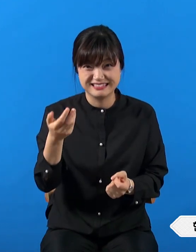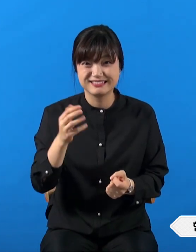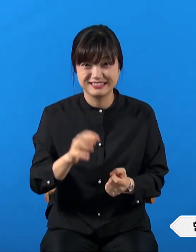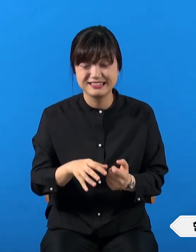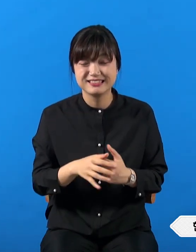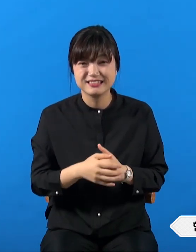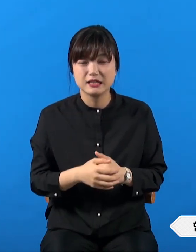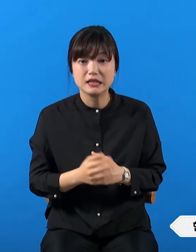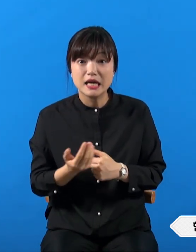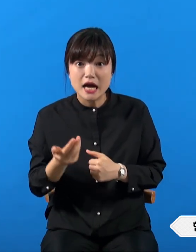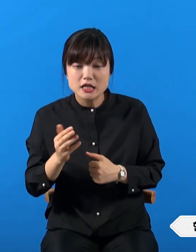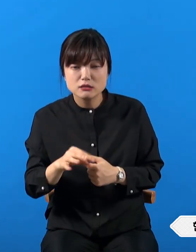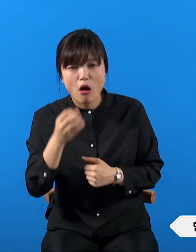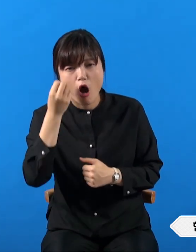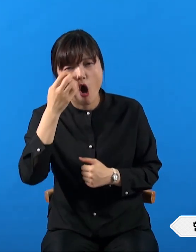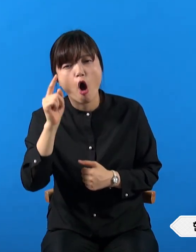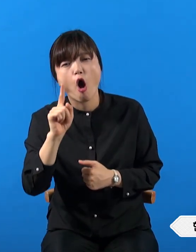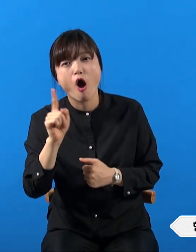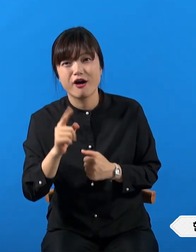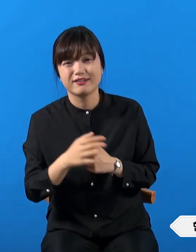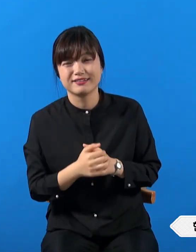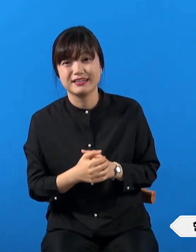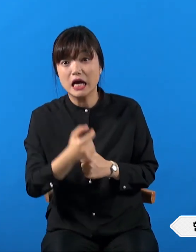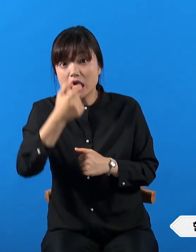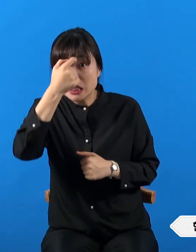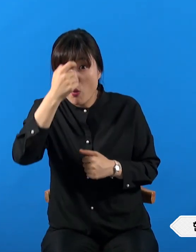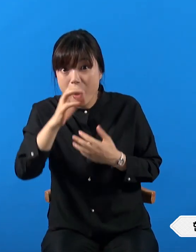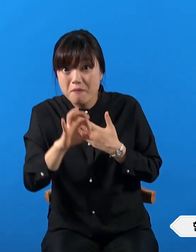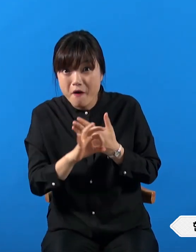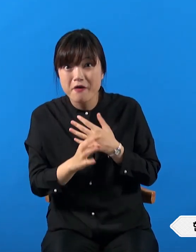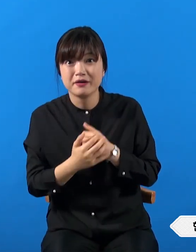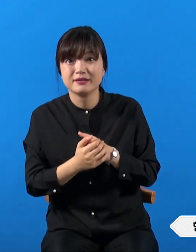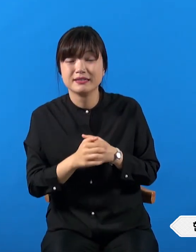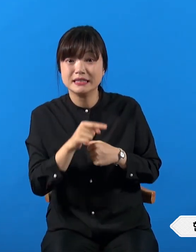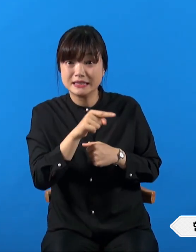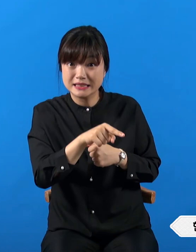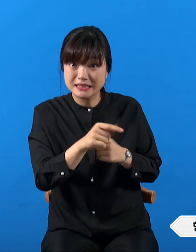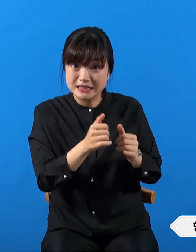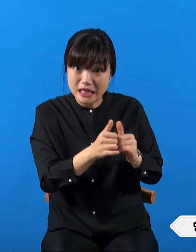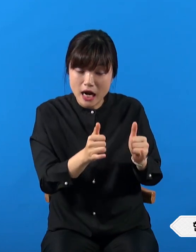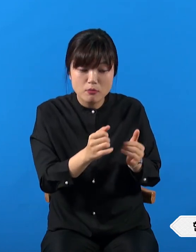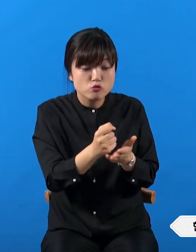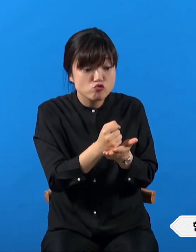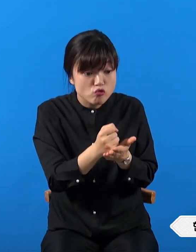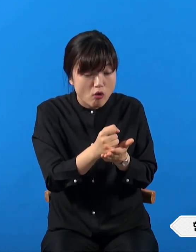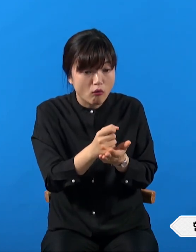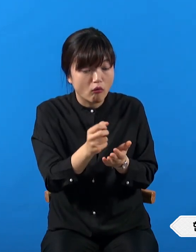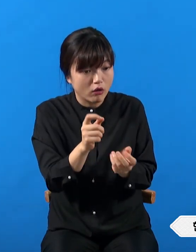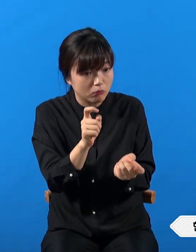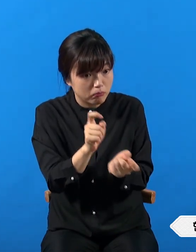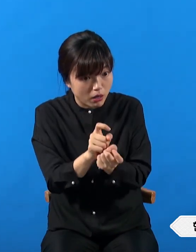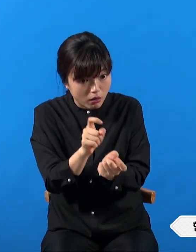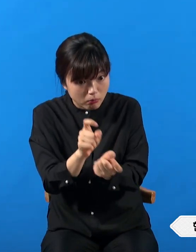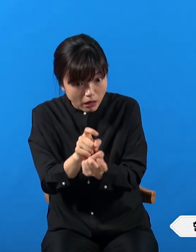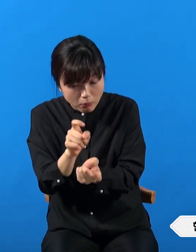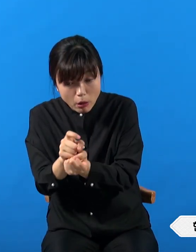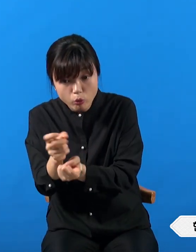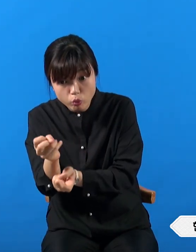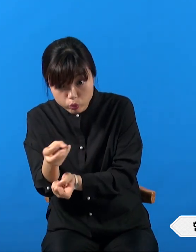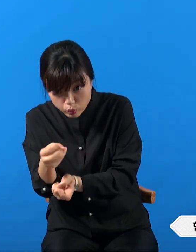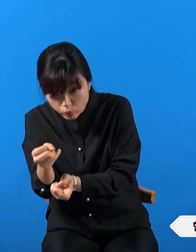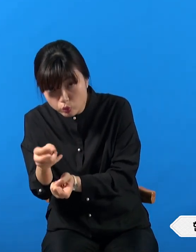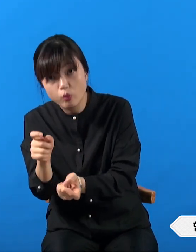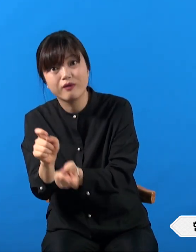그러겠지요. 그런데 희한한 것은 기도하면 그 사람들이 말하는 그 우연이 자꾸 일어나는